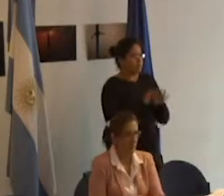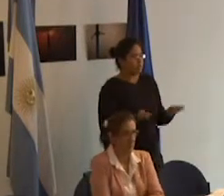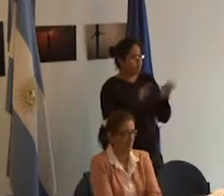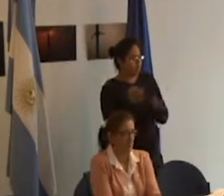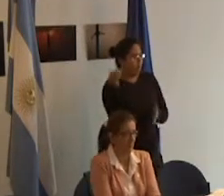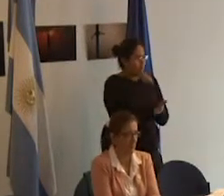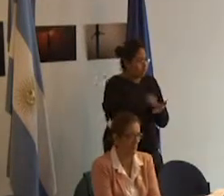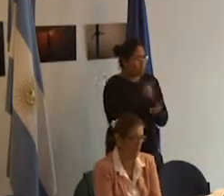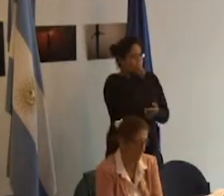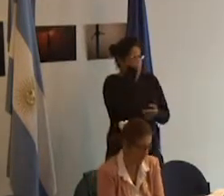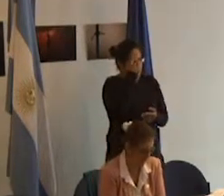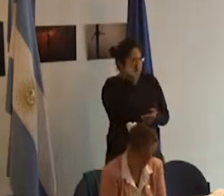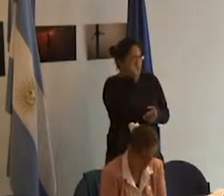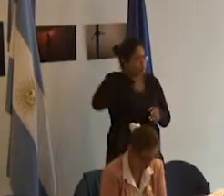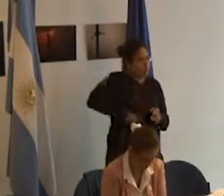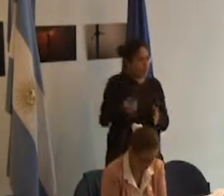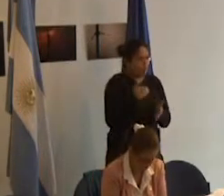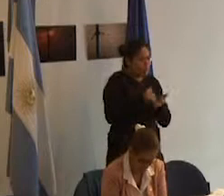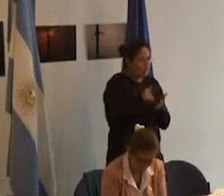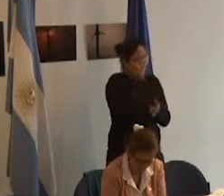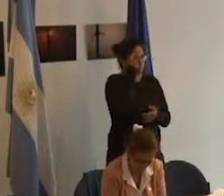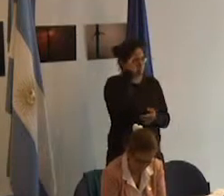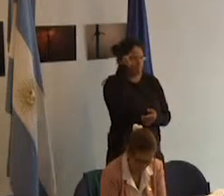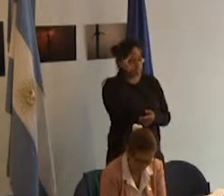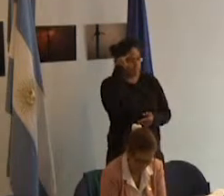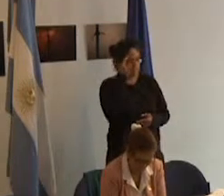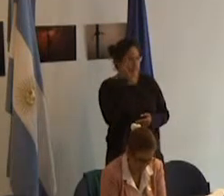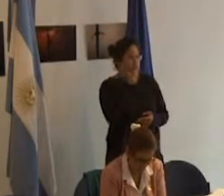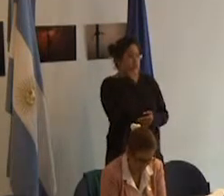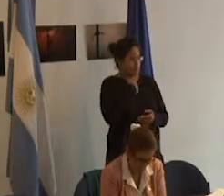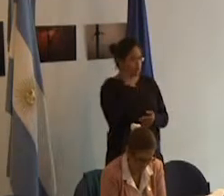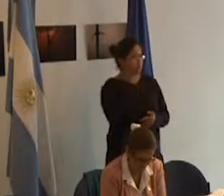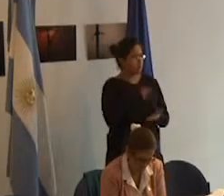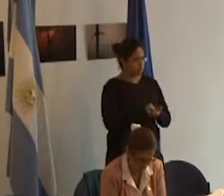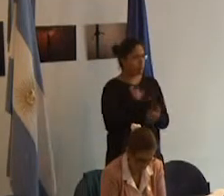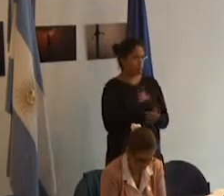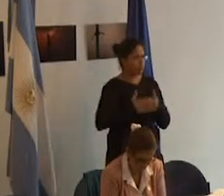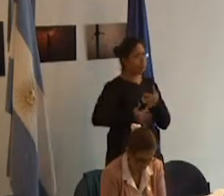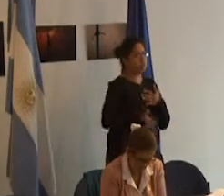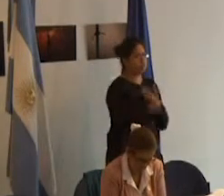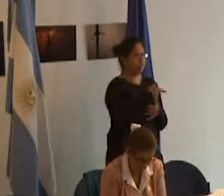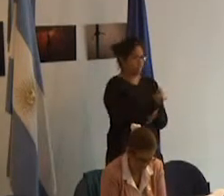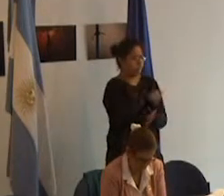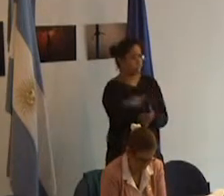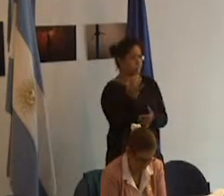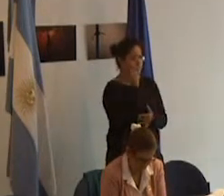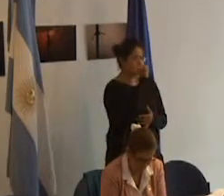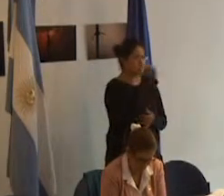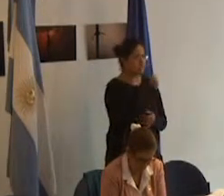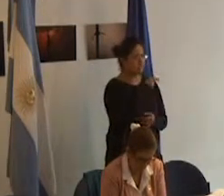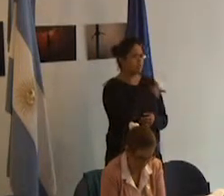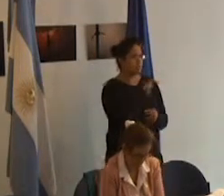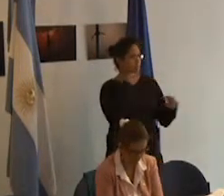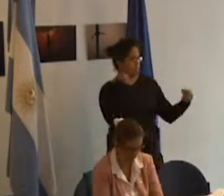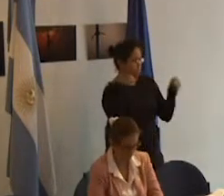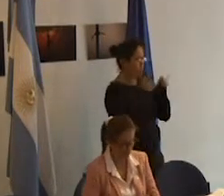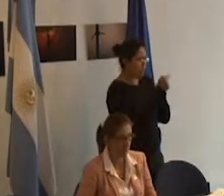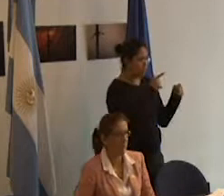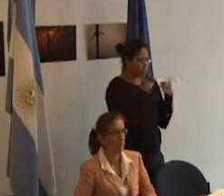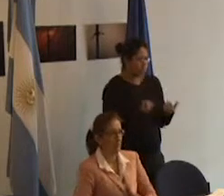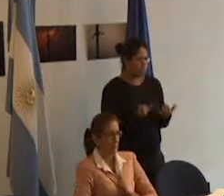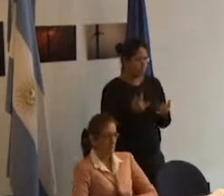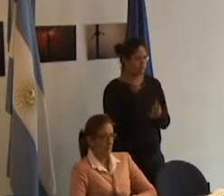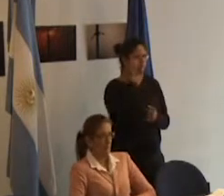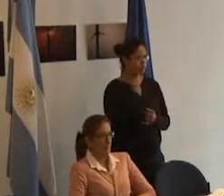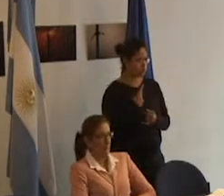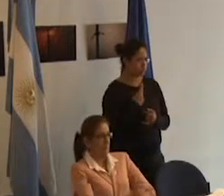empezar a repensarla. Creo que se han dado, y aquí es evidente en las discusiones que